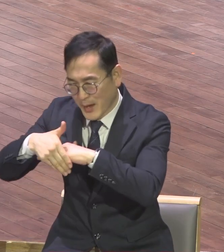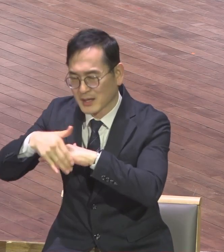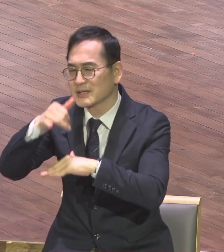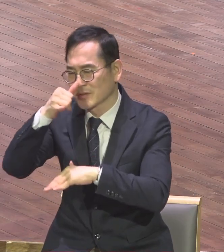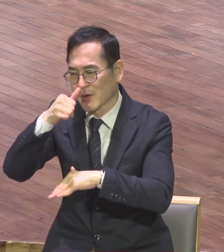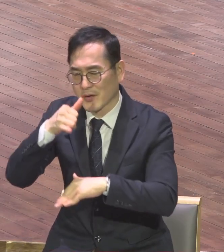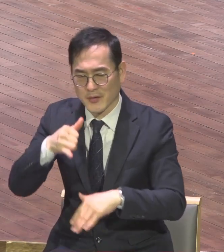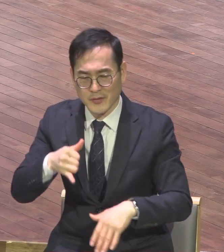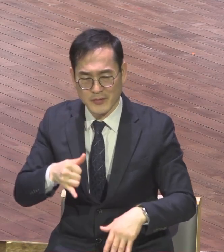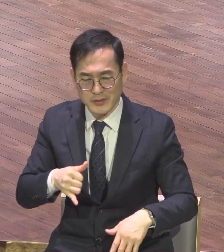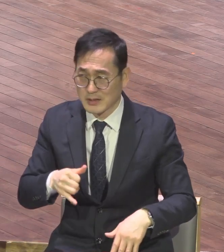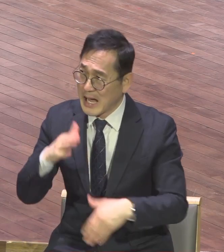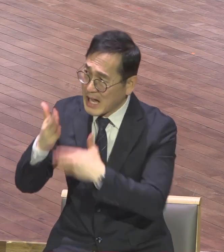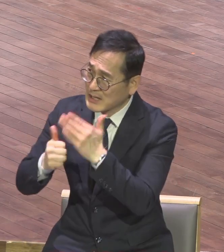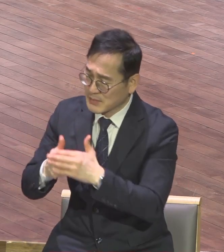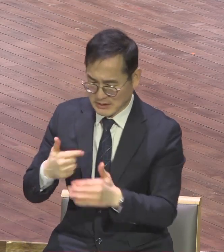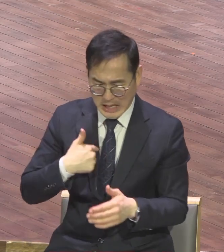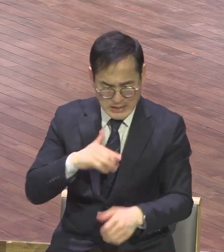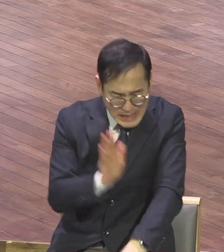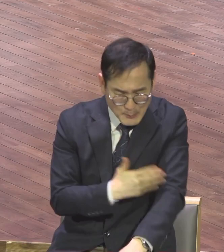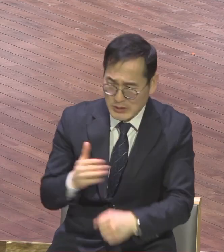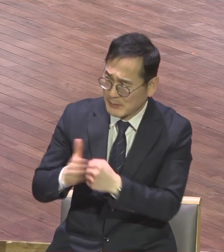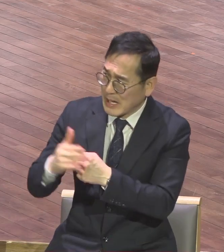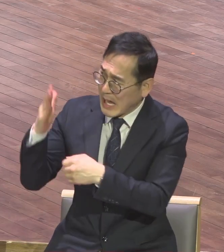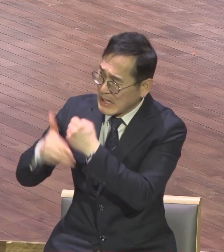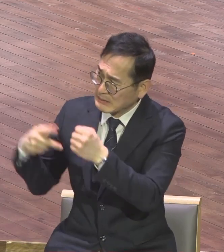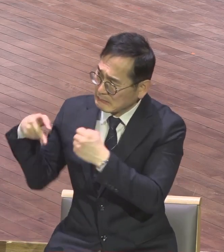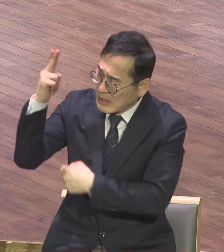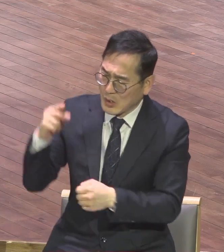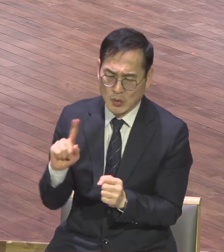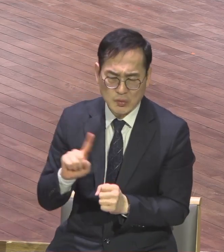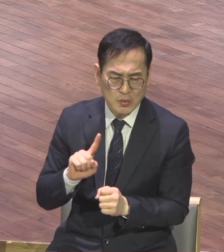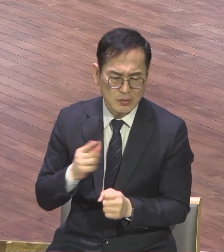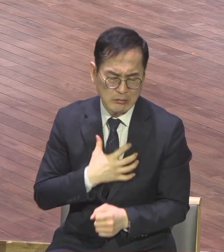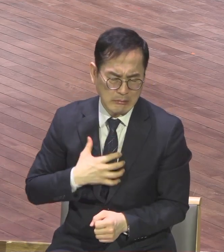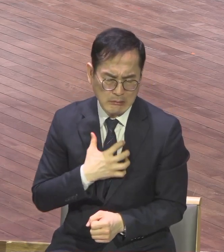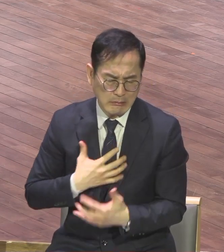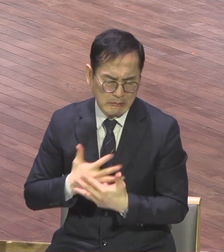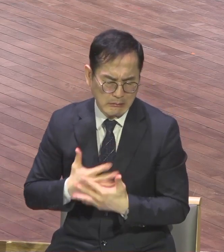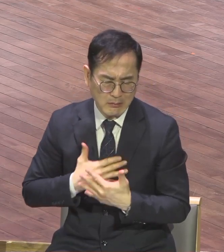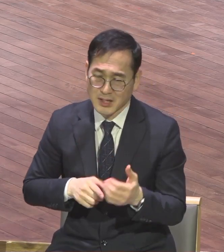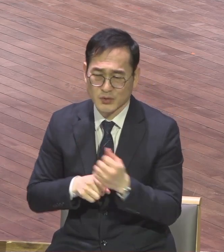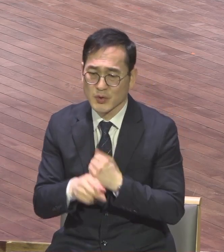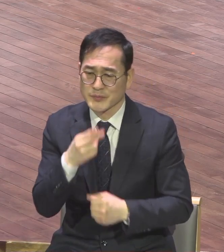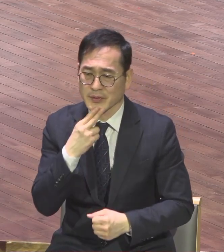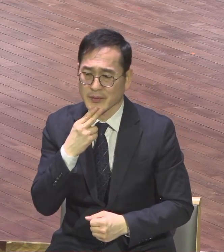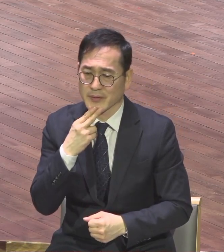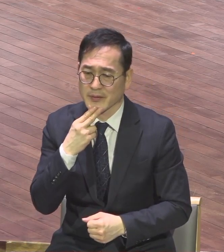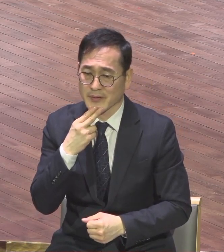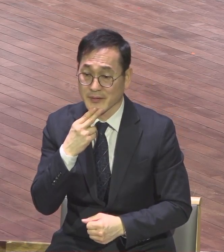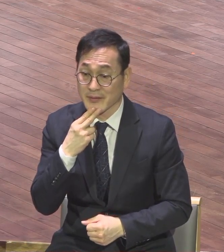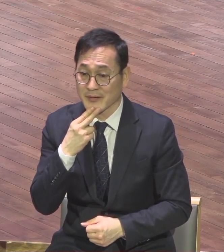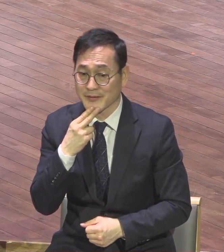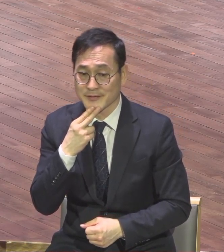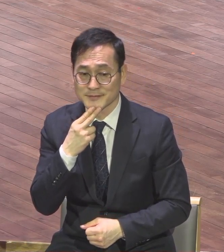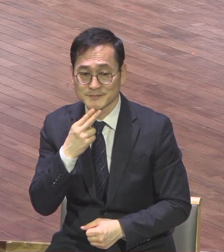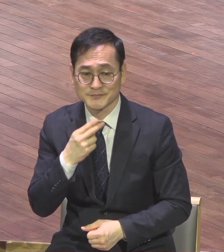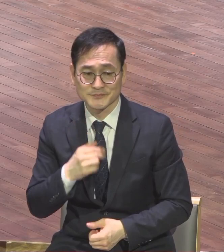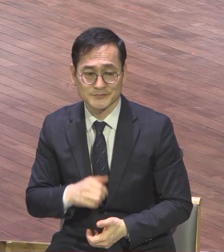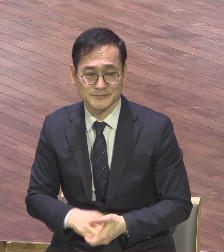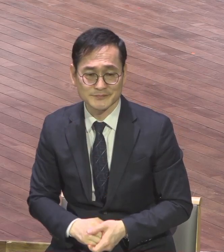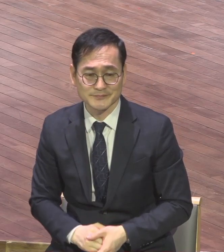하나님의 계획에서 끊어질까 하나님의 사랑에서 끊어질까 노심초상하며 살 이유가 없습니다. 그래서 우리는 오늘